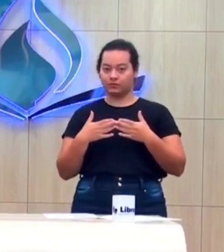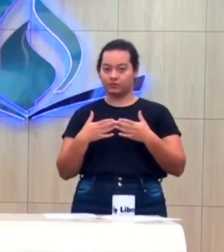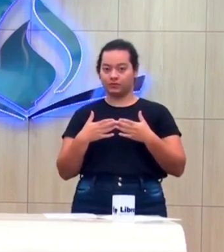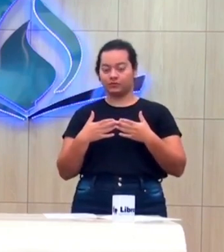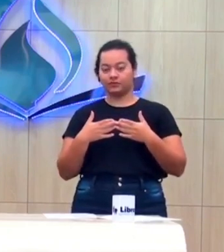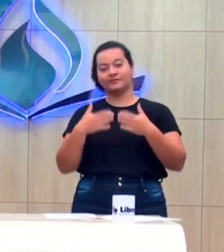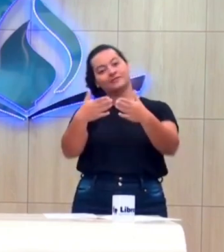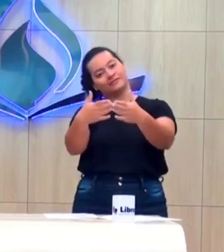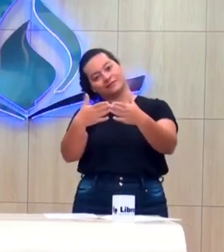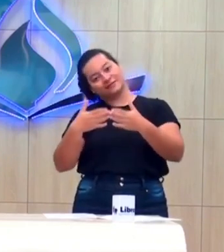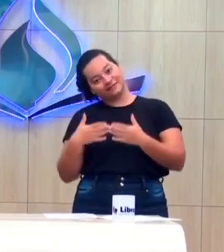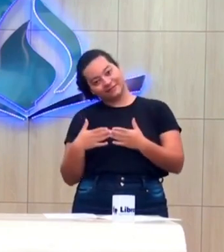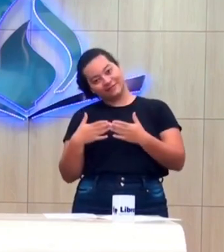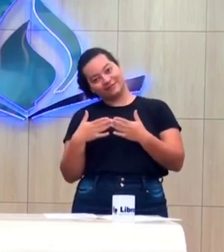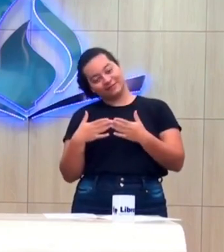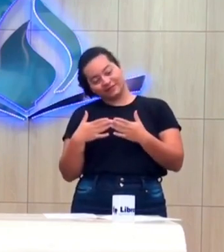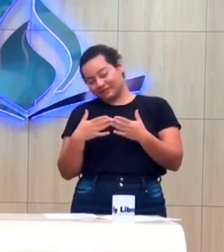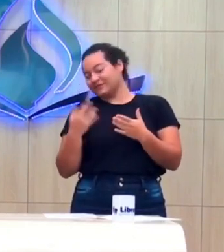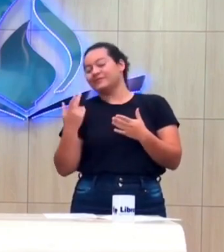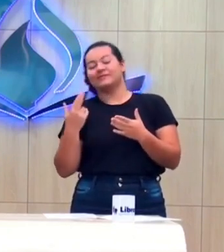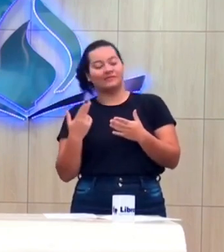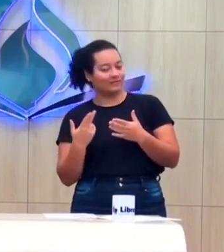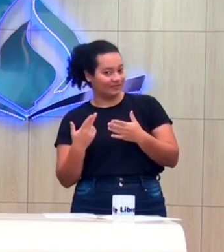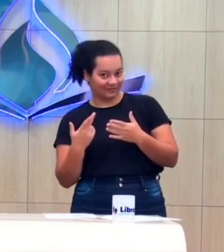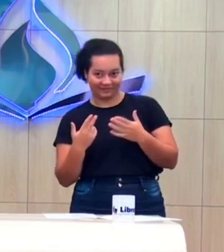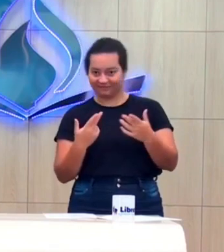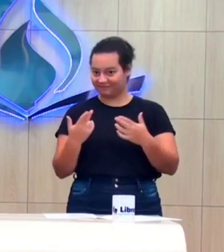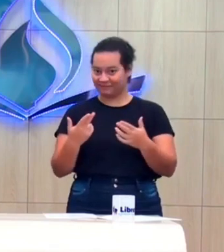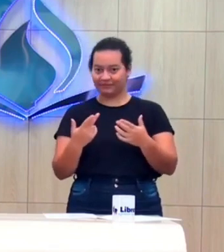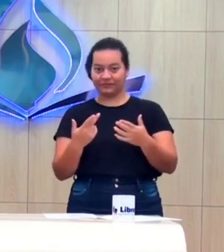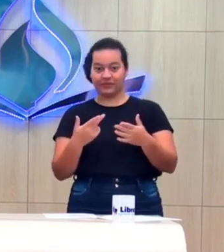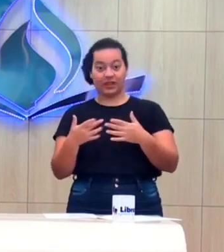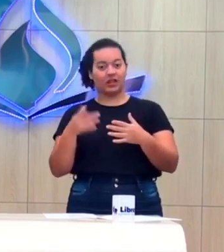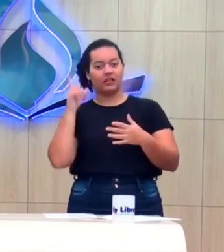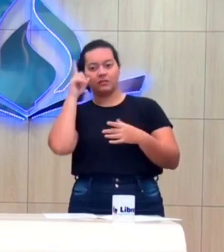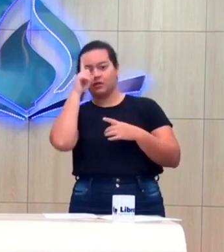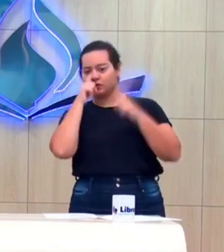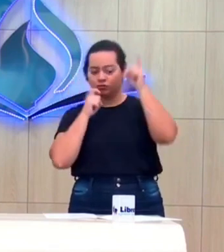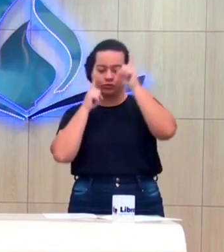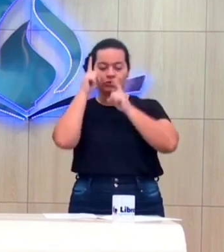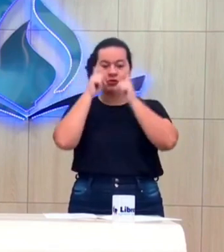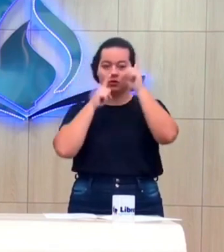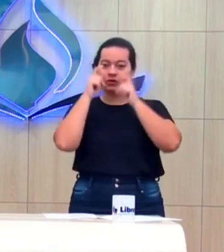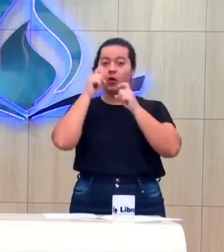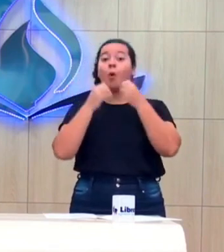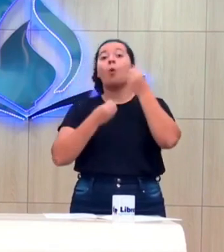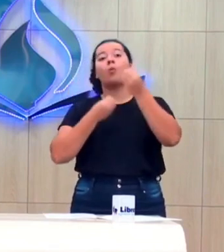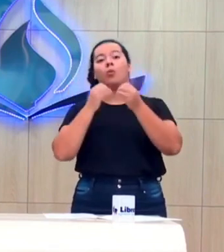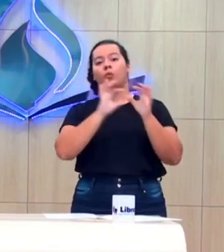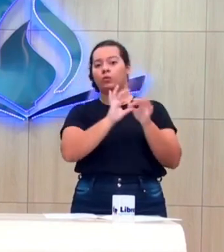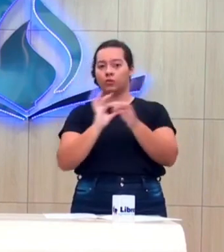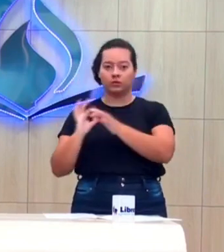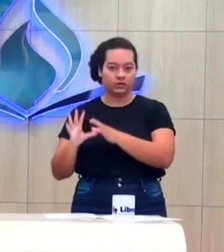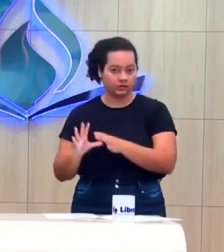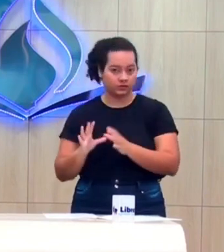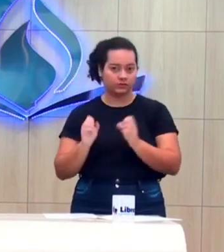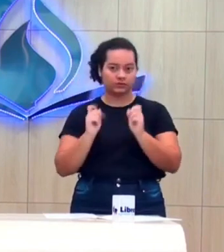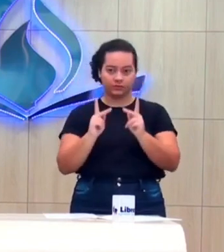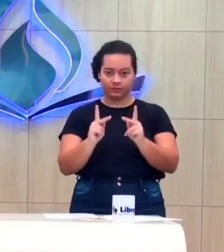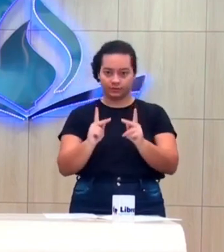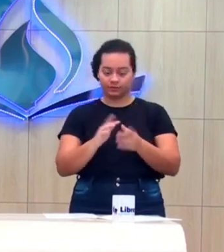com licença. O mesmo sinal. Aí vai depender da expressão e do contexto.